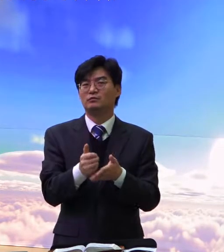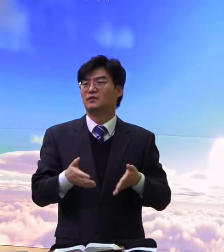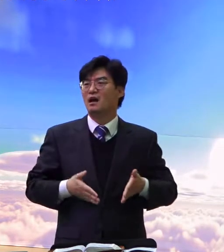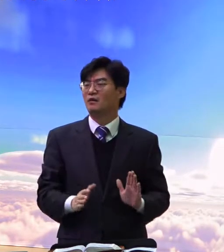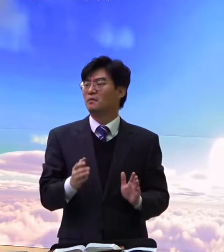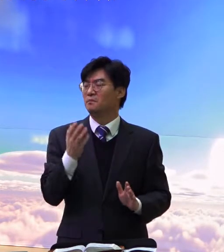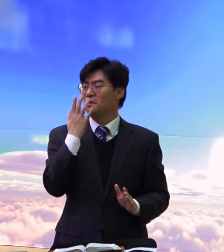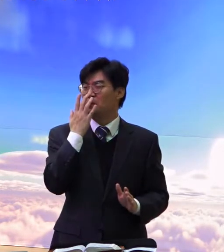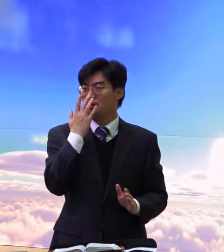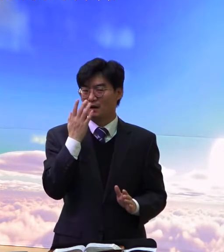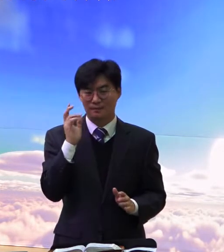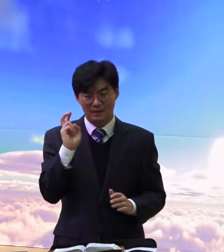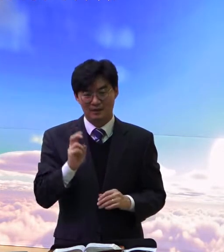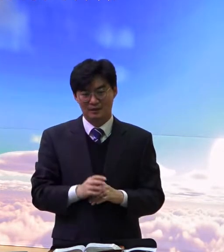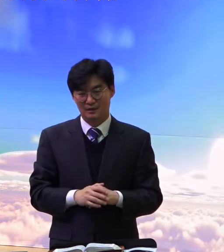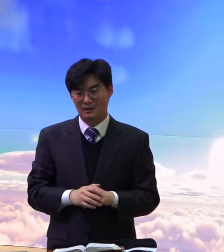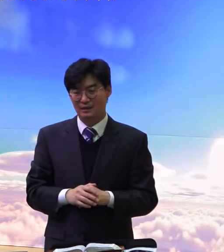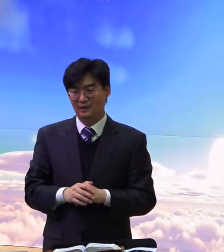살아갑니다.